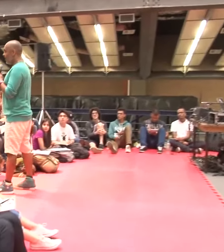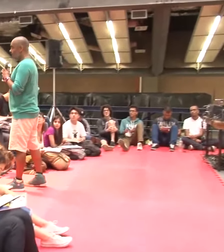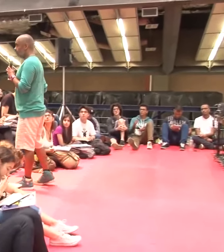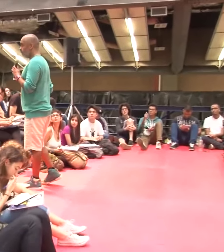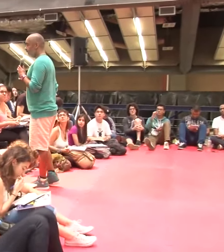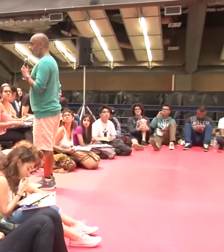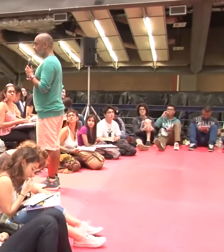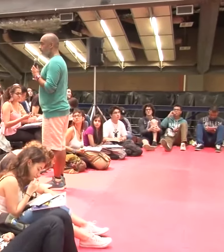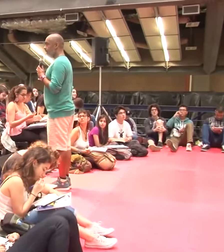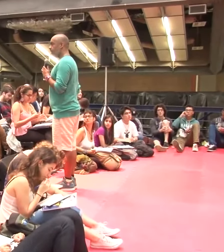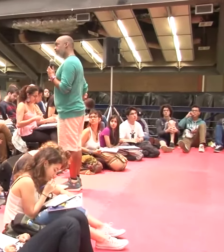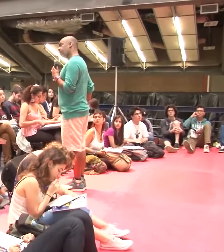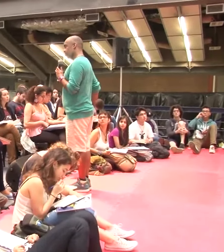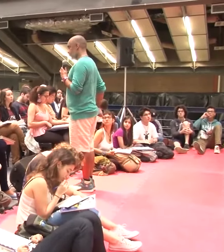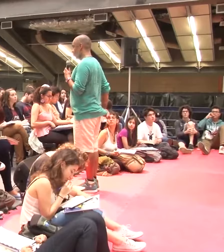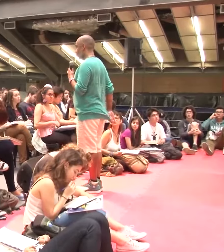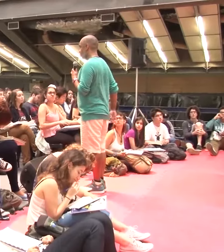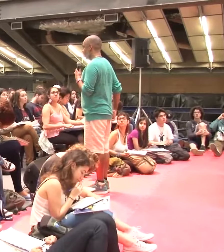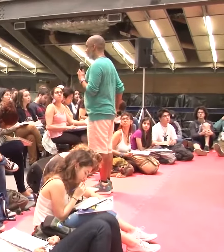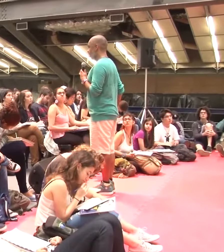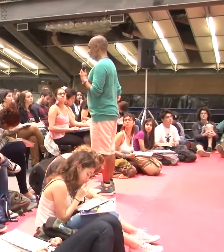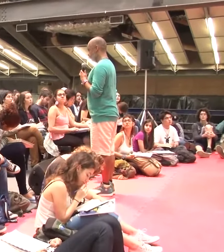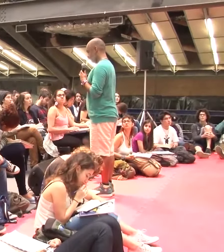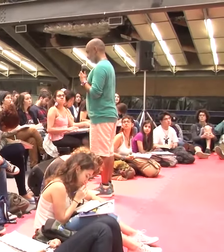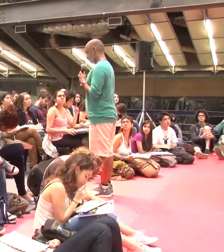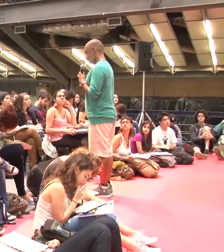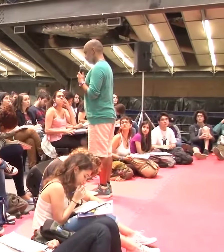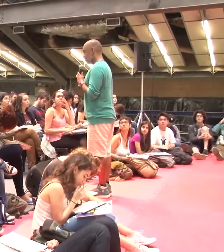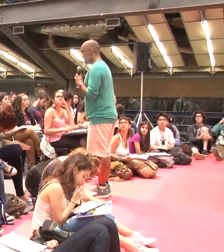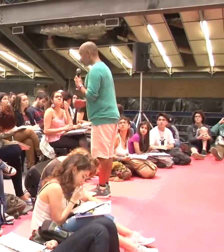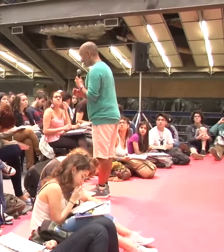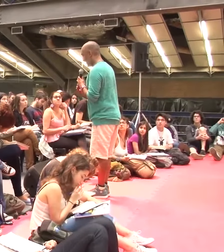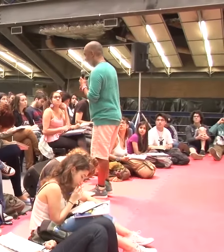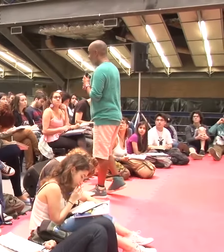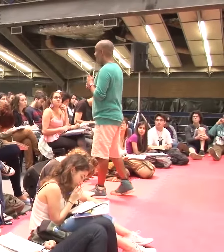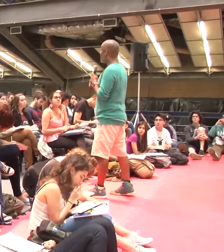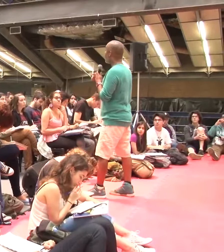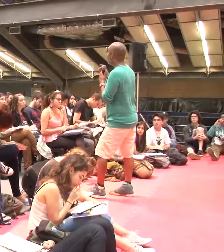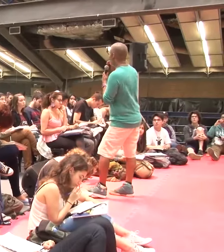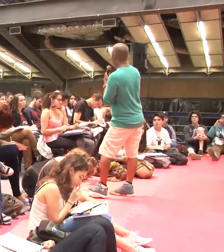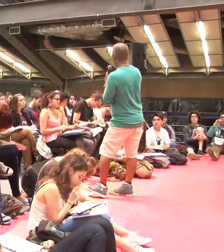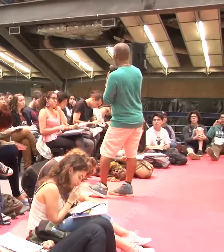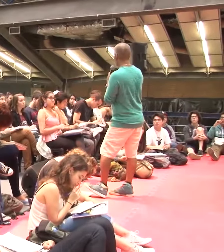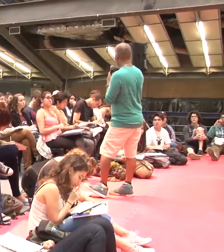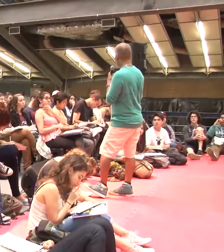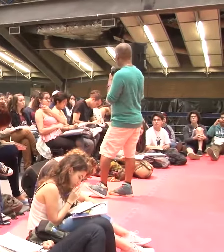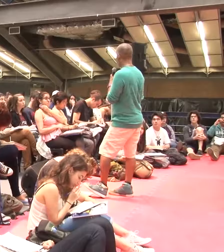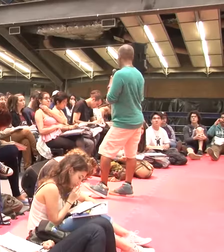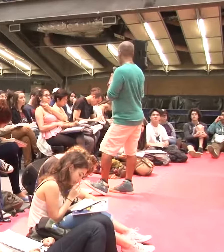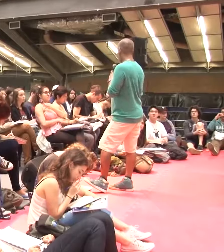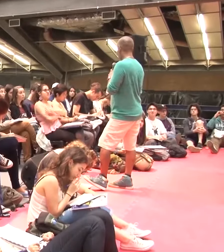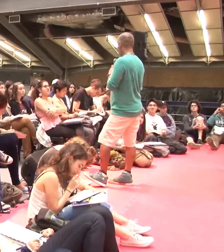ser na TV, não, no cinema vai ser a Beth Faria, né? Aquela do comercial dos